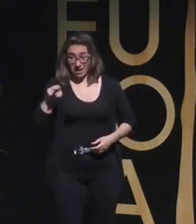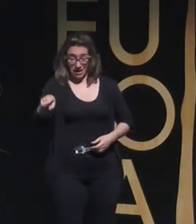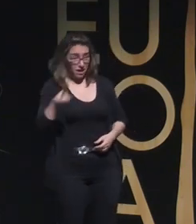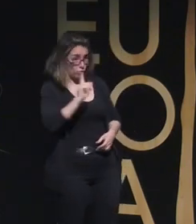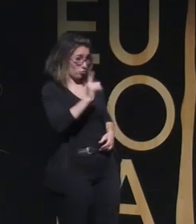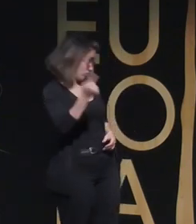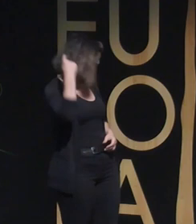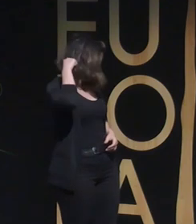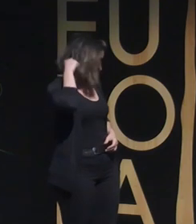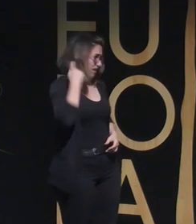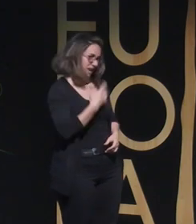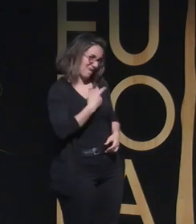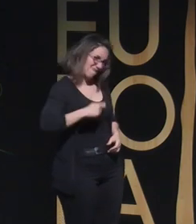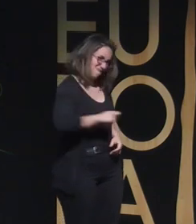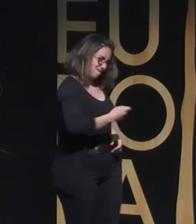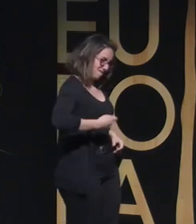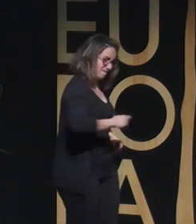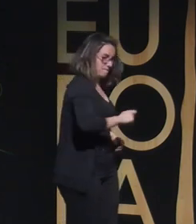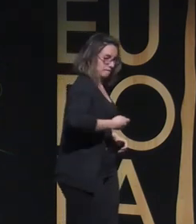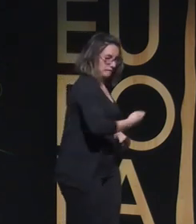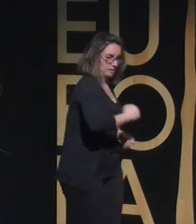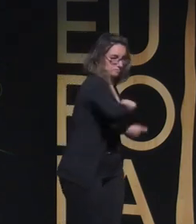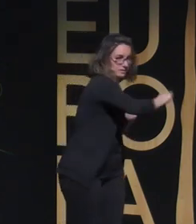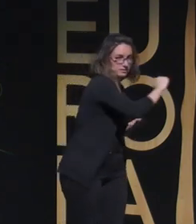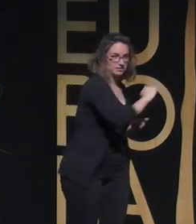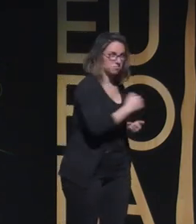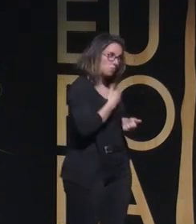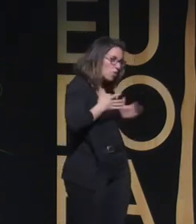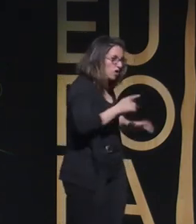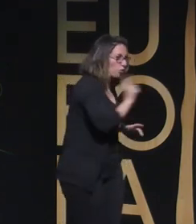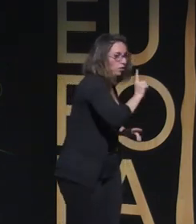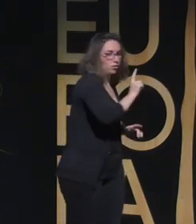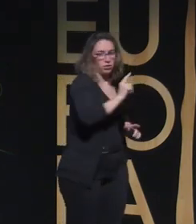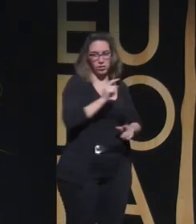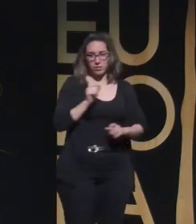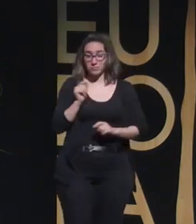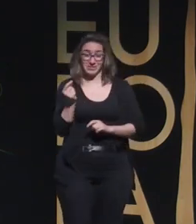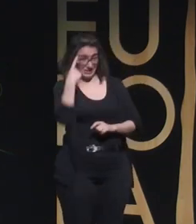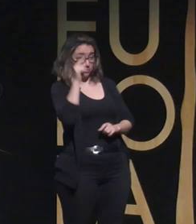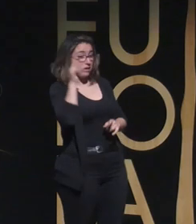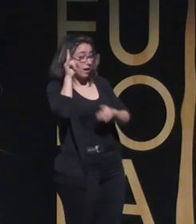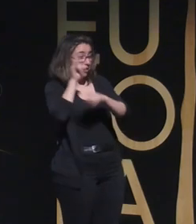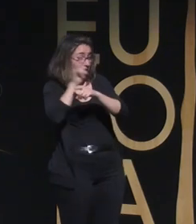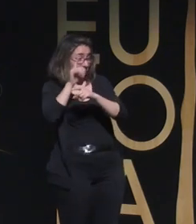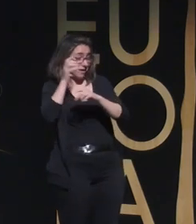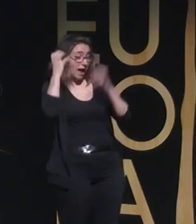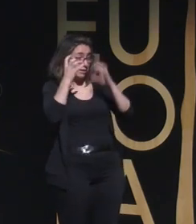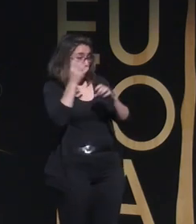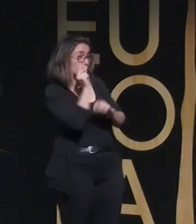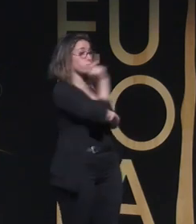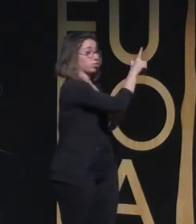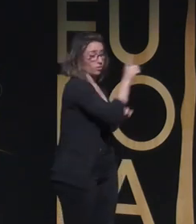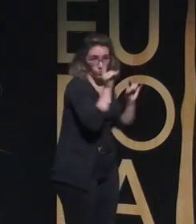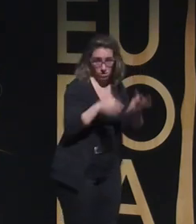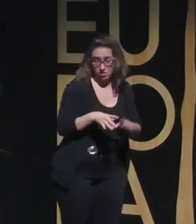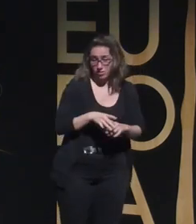voy a tocar un poco los huevos, o sea, te voy a... yo no elegí nacer, ¿no? Y escupe, llama, ya sabes, llama. O sea, da